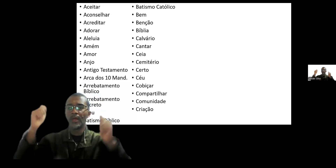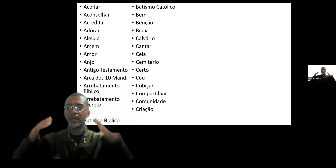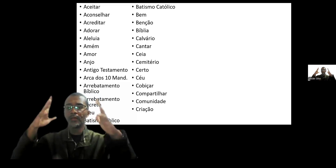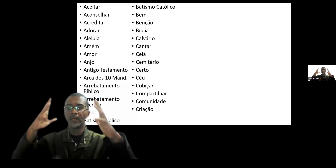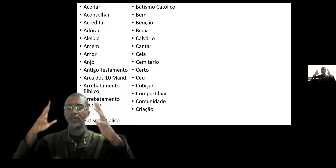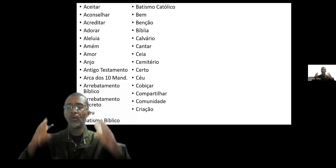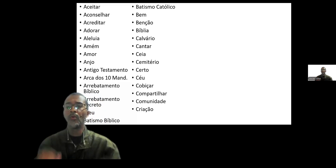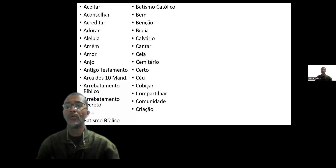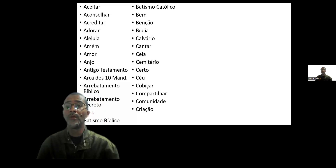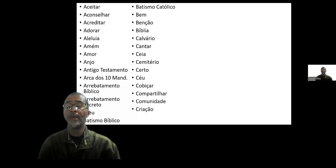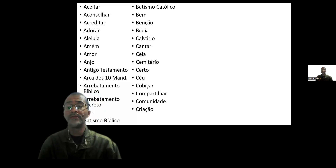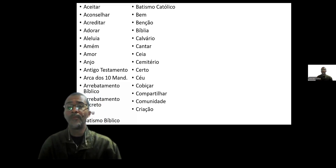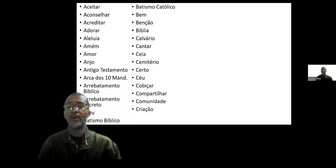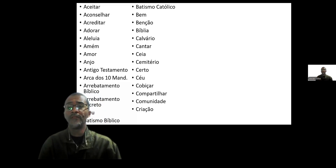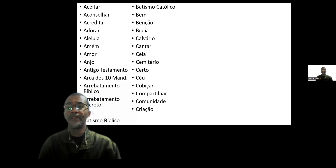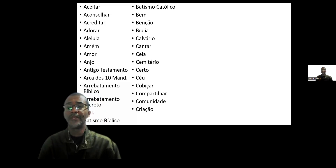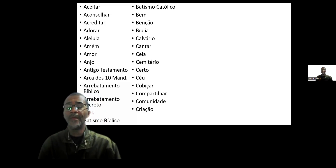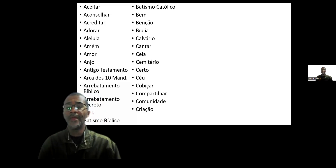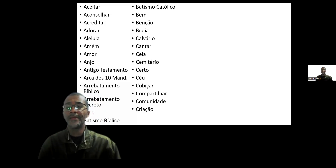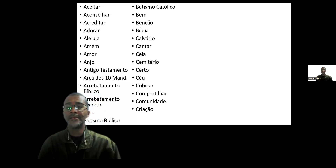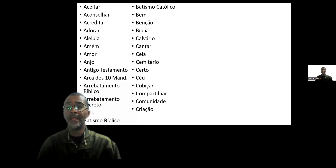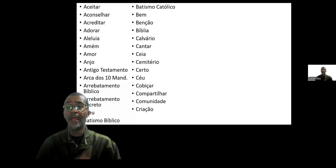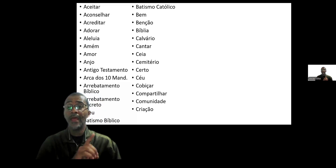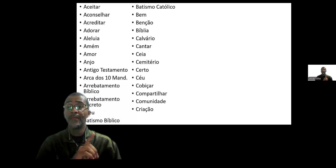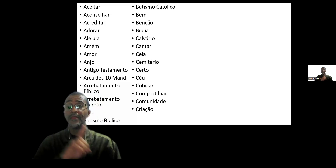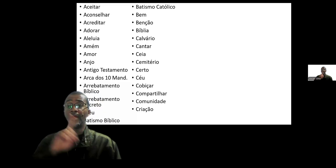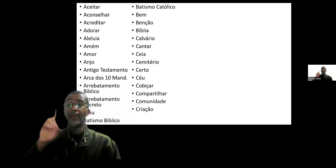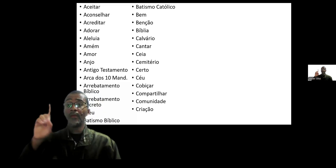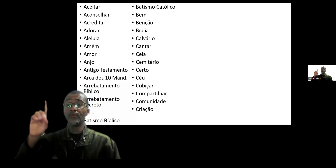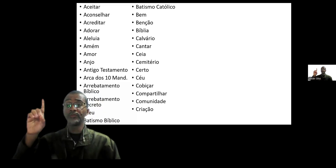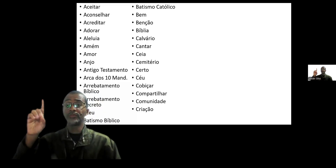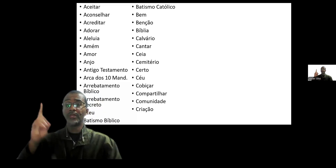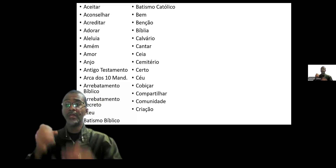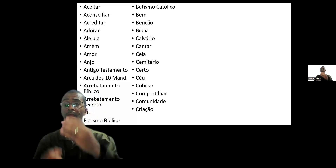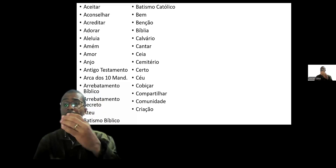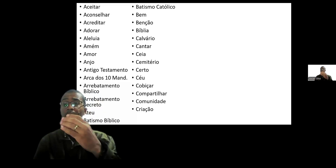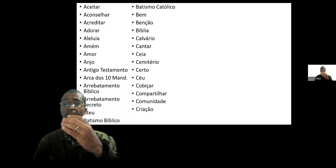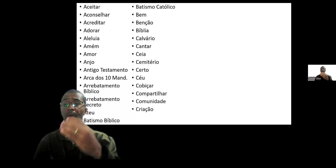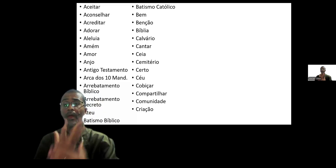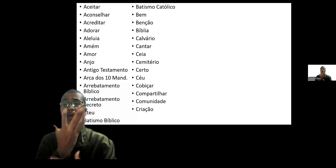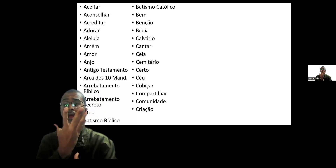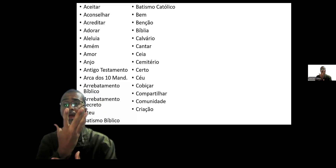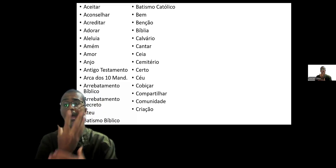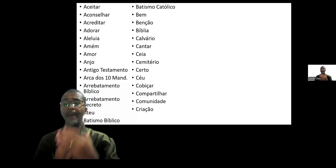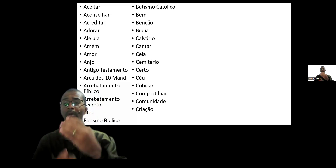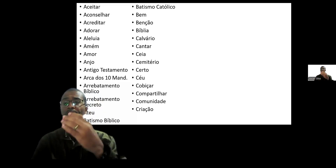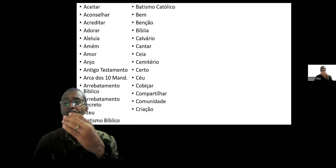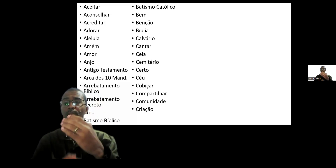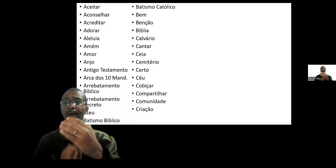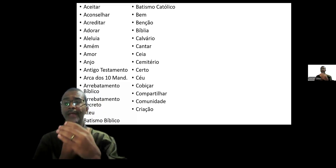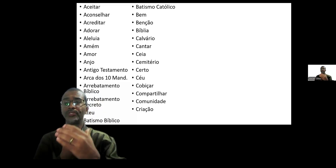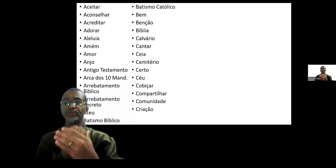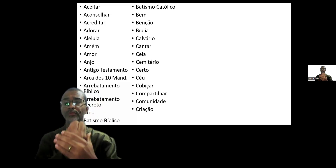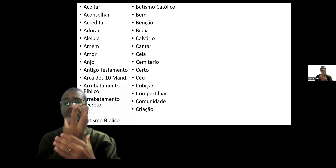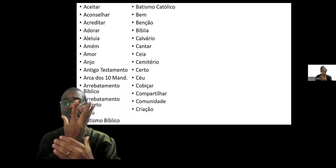Deus criou. Você pode ver também assim. Deus e a mão vem